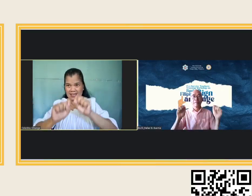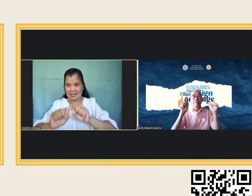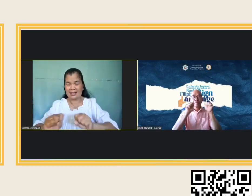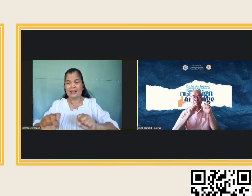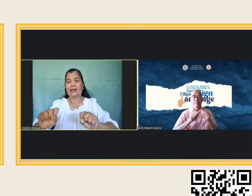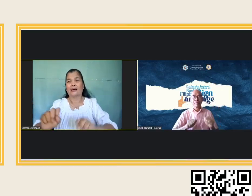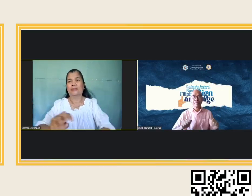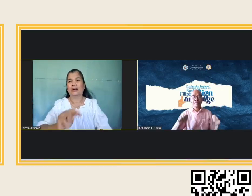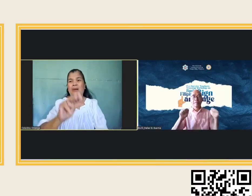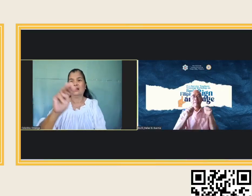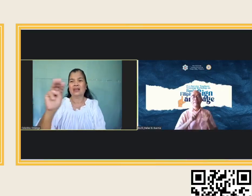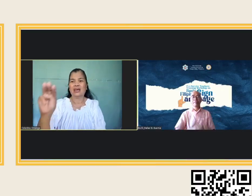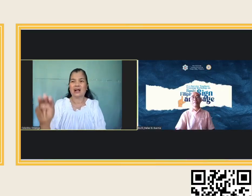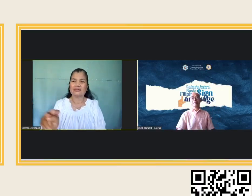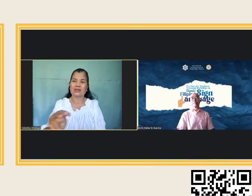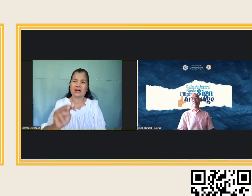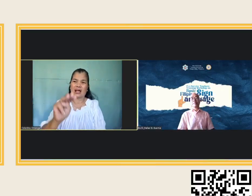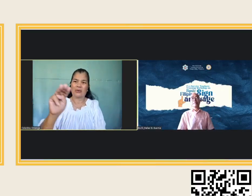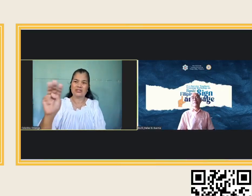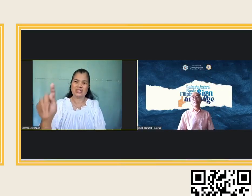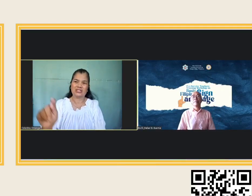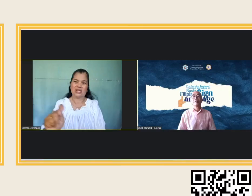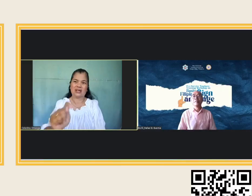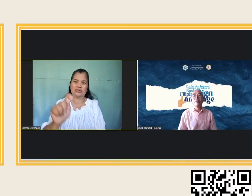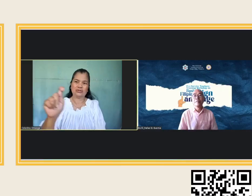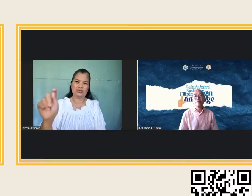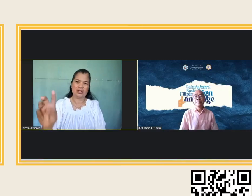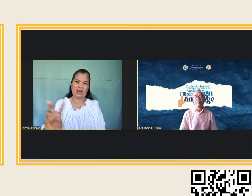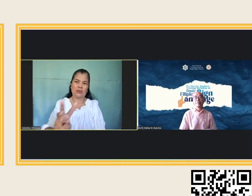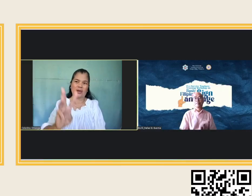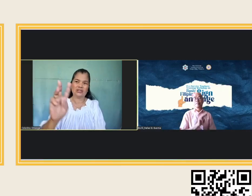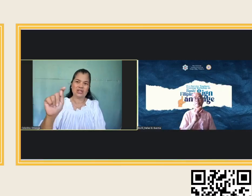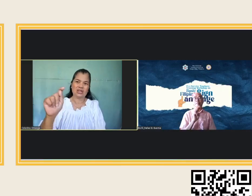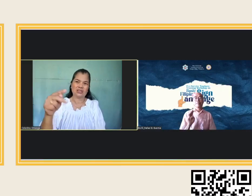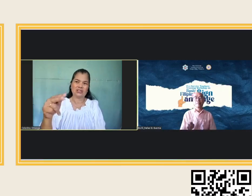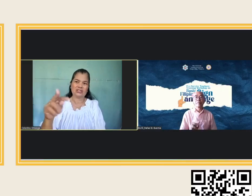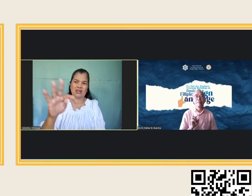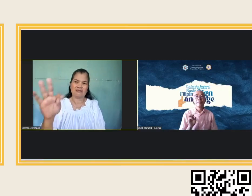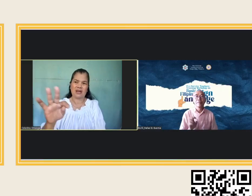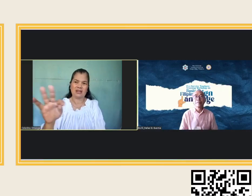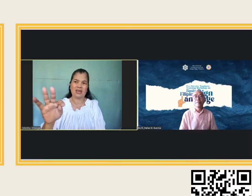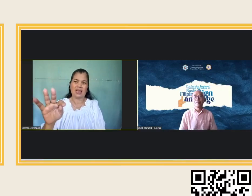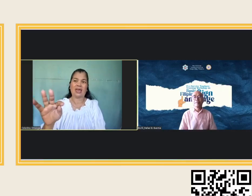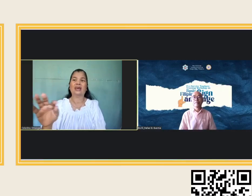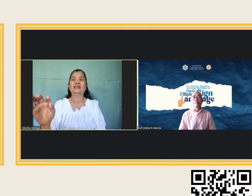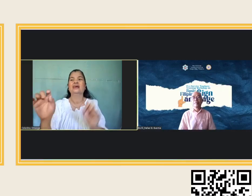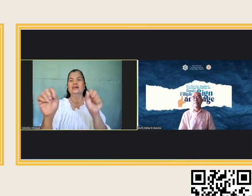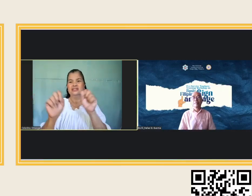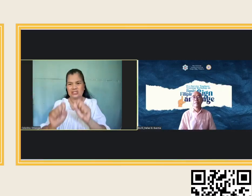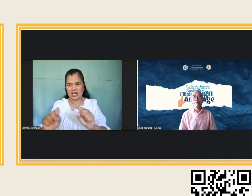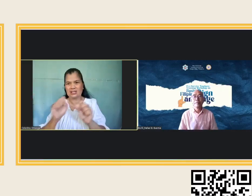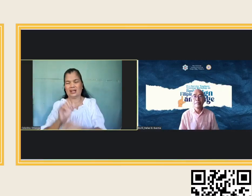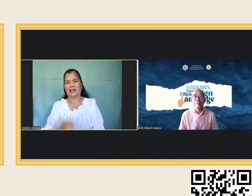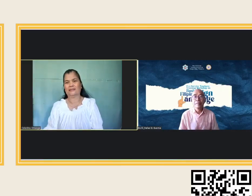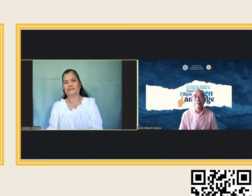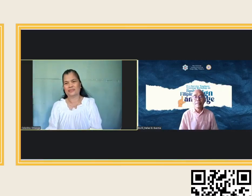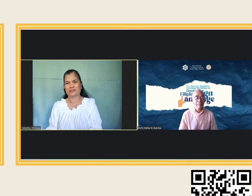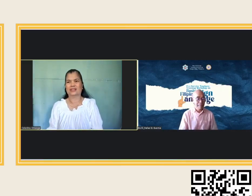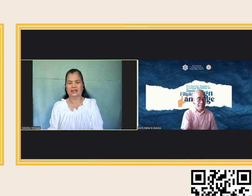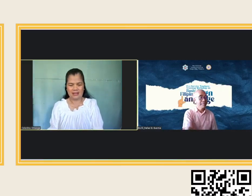Saturday. Pag Monday, counterclockwise siya. Tuesday, Wednesday, Thursday, Friday, and